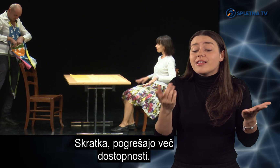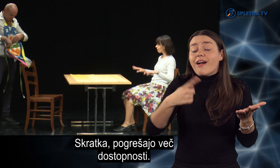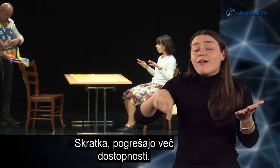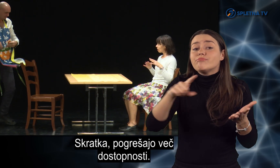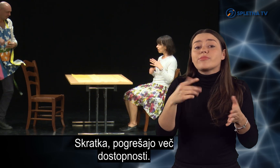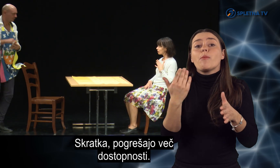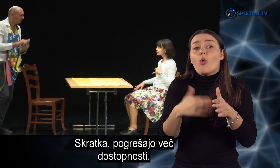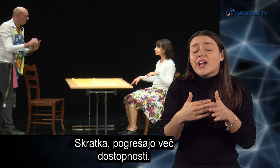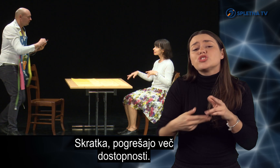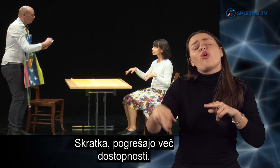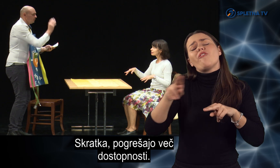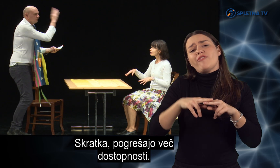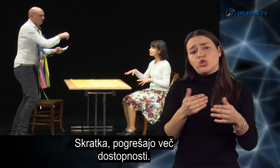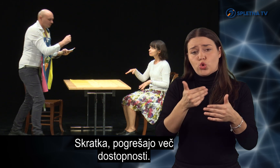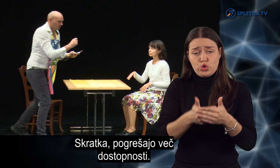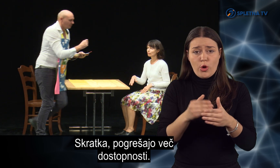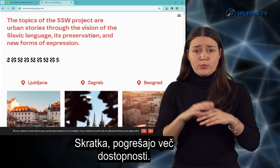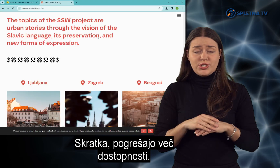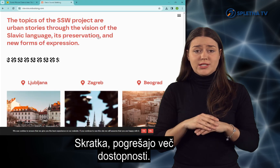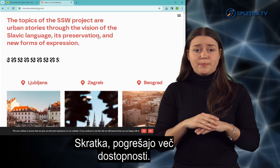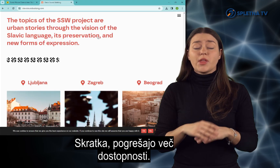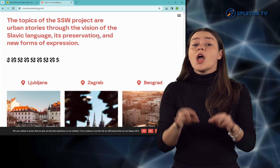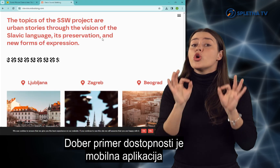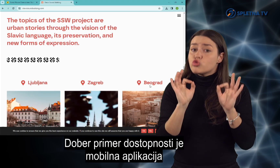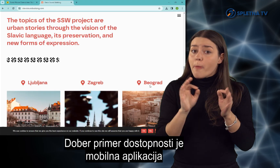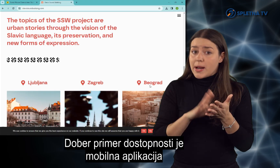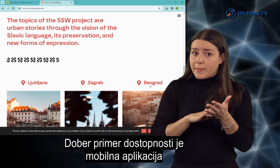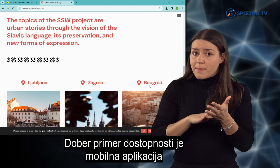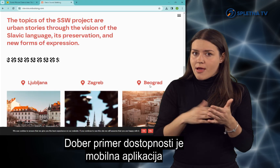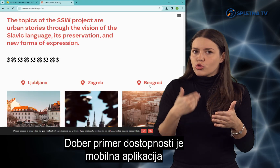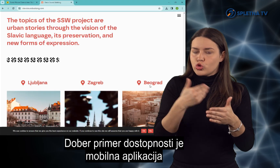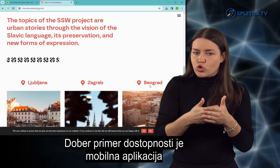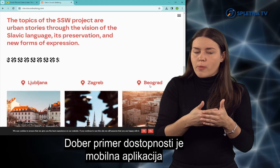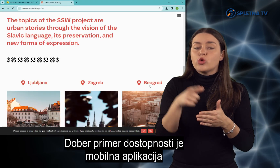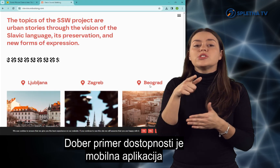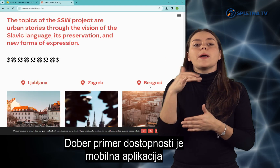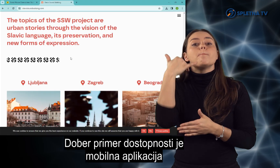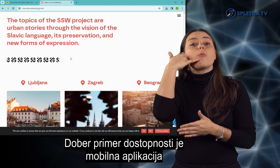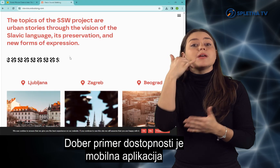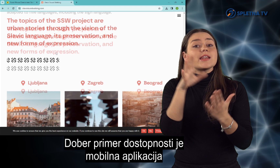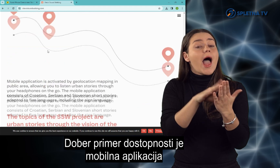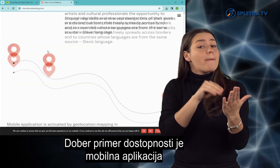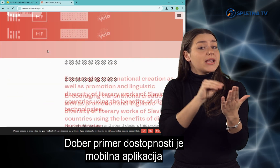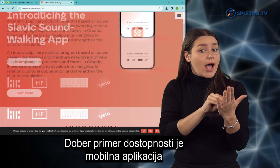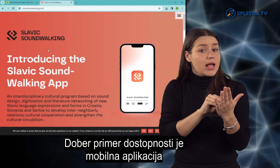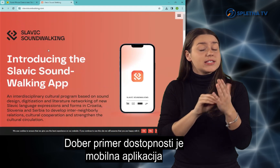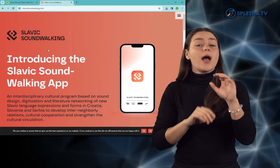Skratka, pogrešajo več dostopnosti. Dober primer dostopnosti je mobilna aplikacija Slovanski